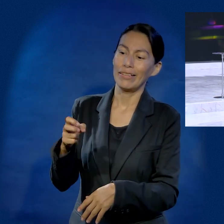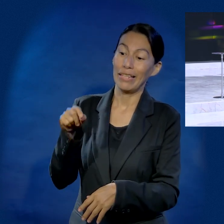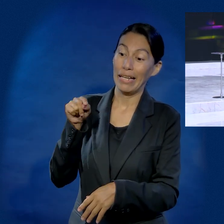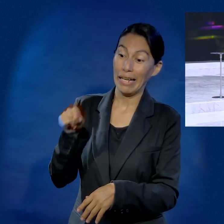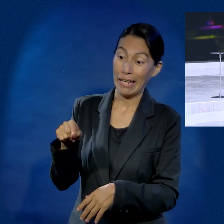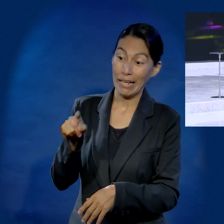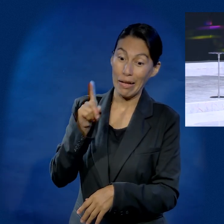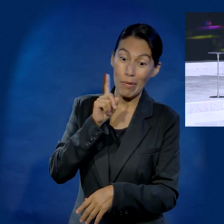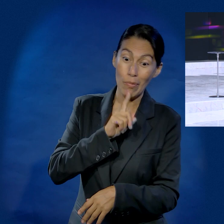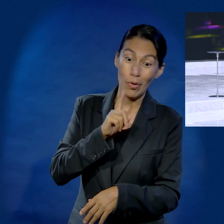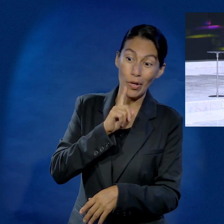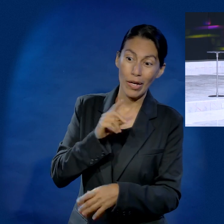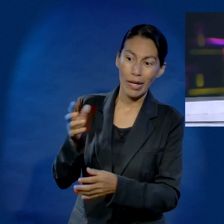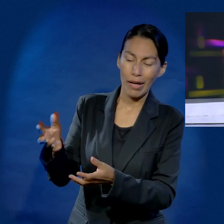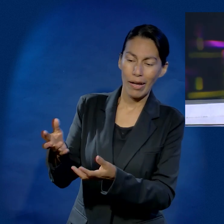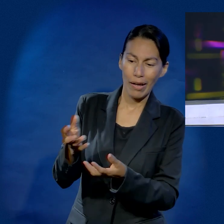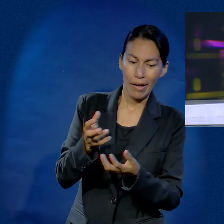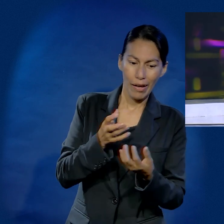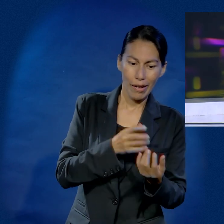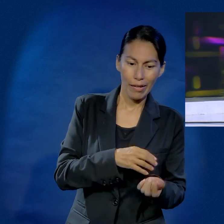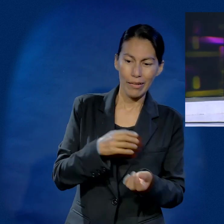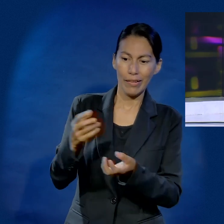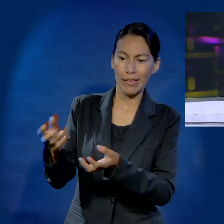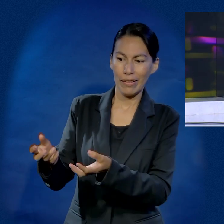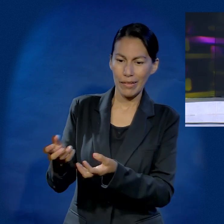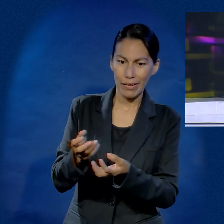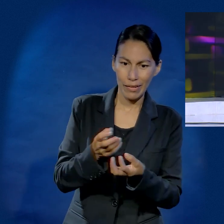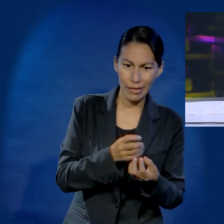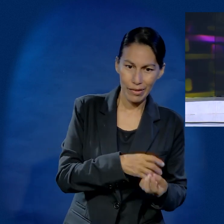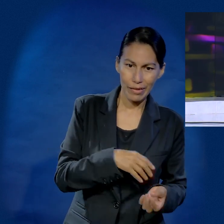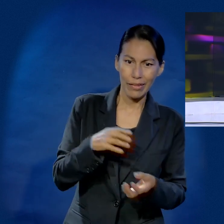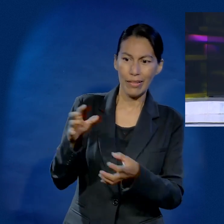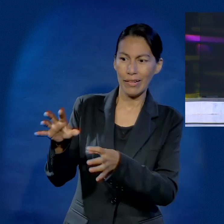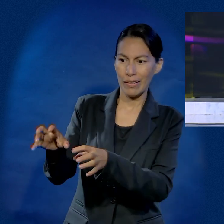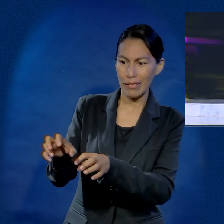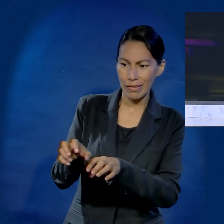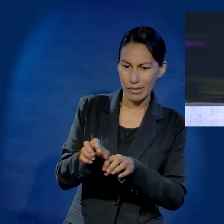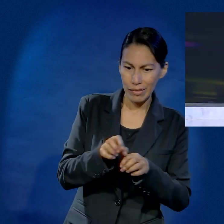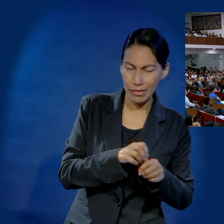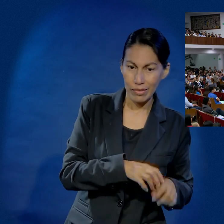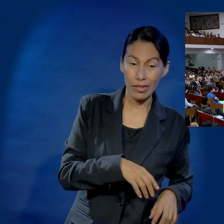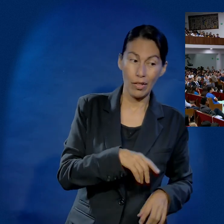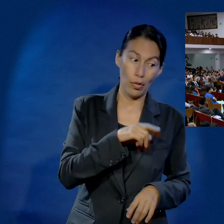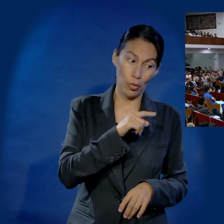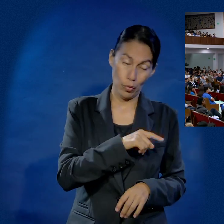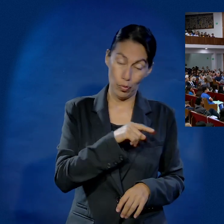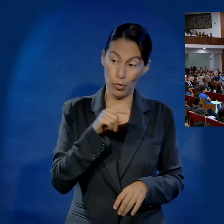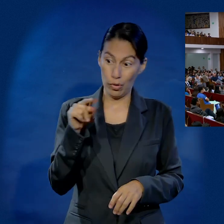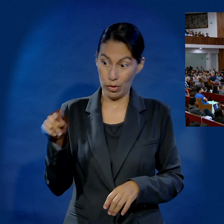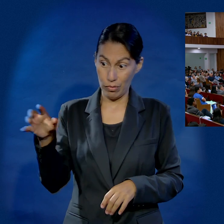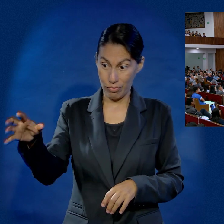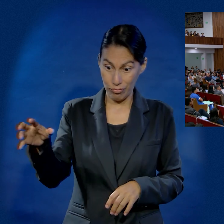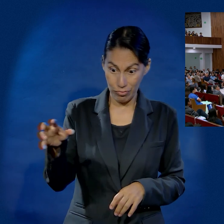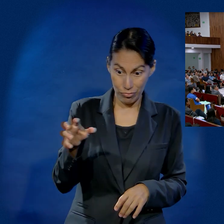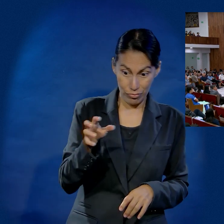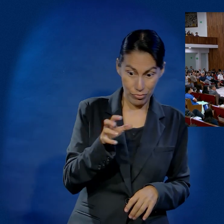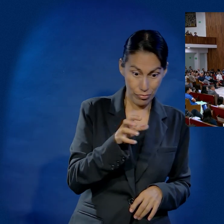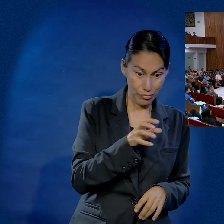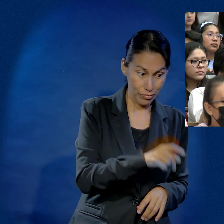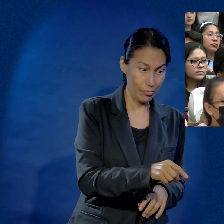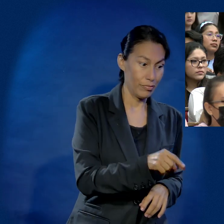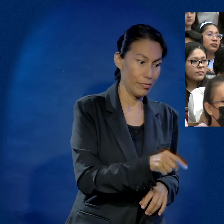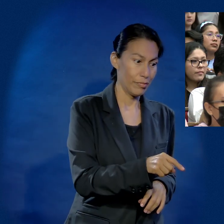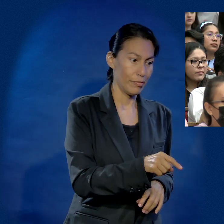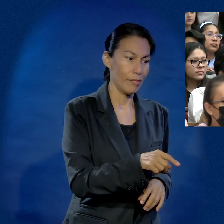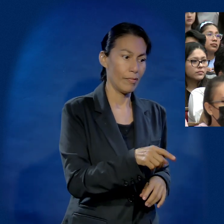mano, entonces ellas los van a empezar a traer en son de paz y son de amistad. Y la vas a traer a esa gente, tú la vas a traer a